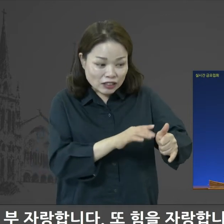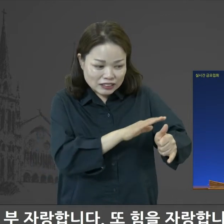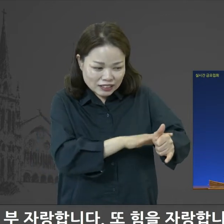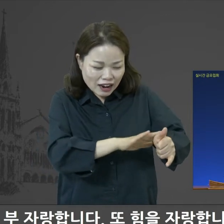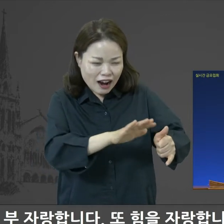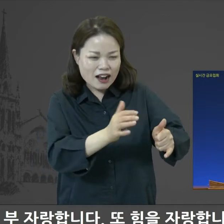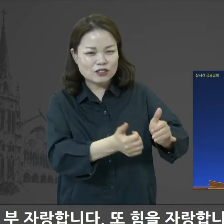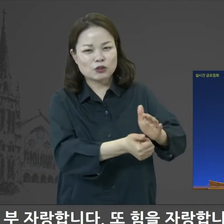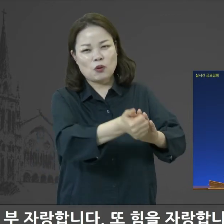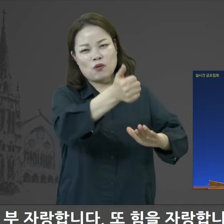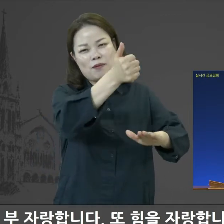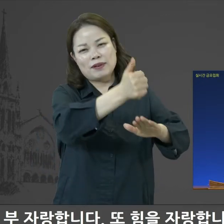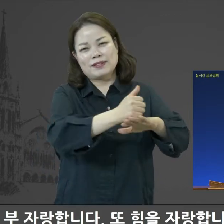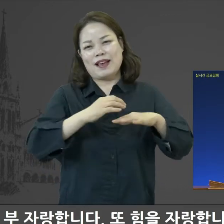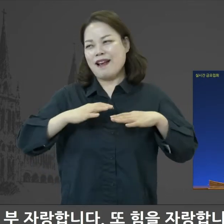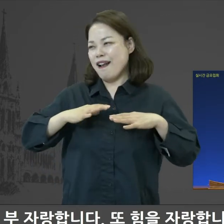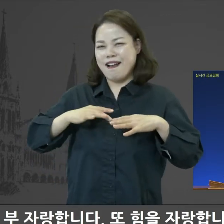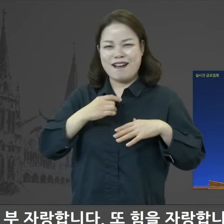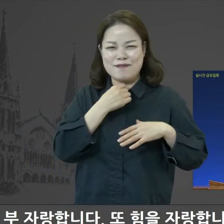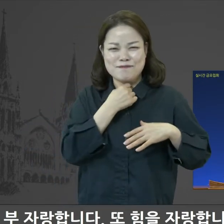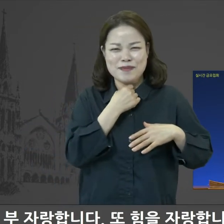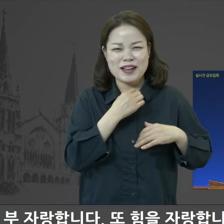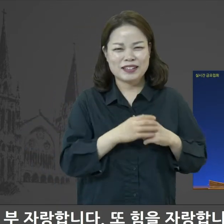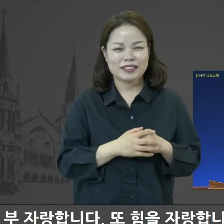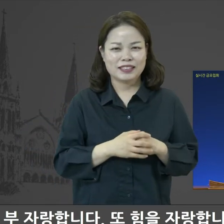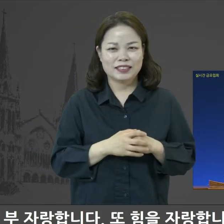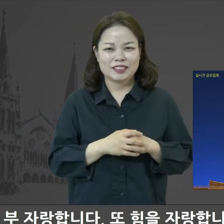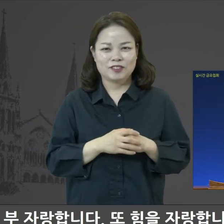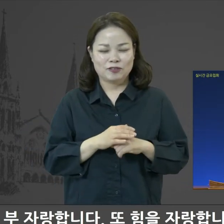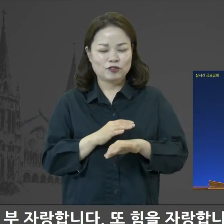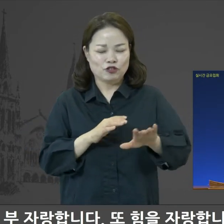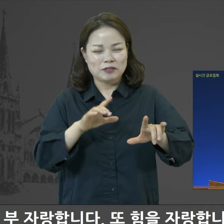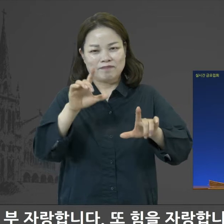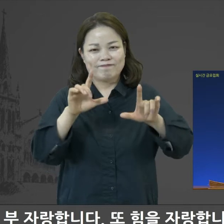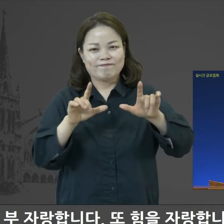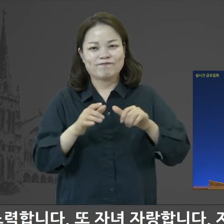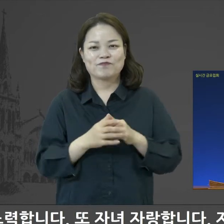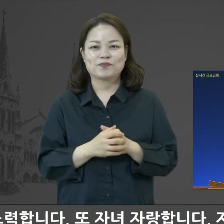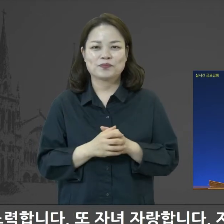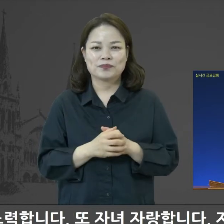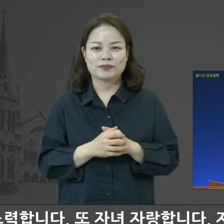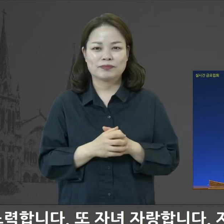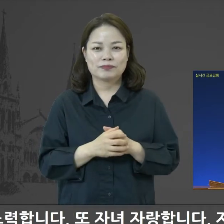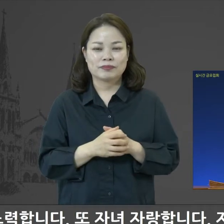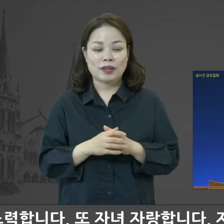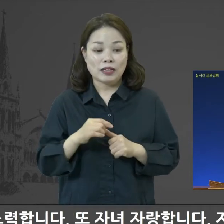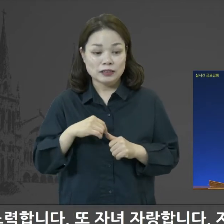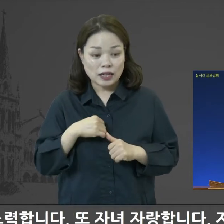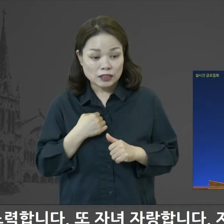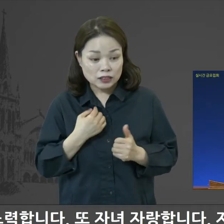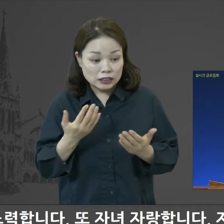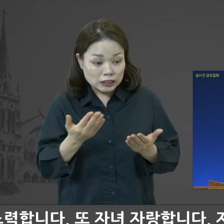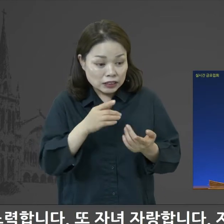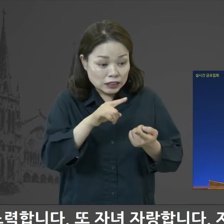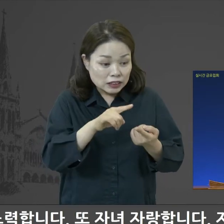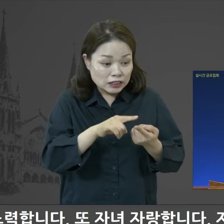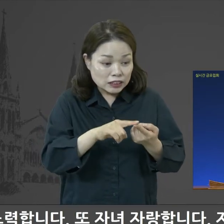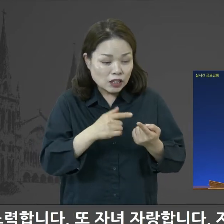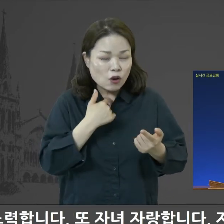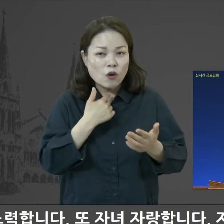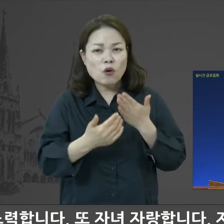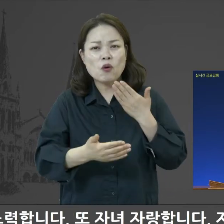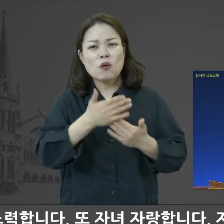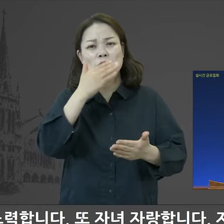자녀가 잘 되면 자꾸 자랑하고 싶죠. 우리의 모습이죠. 자신이 이룬 업적도 많이